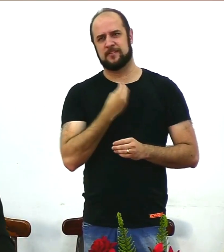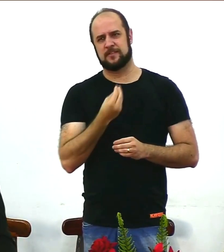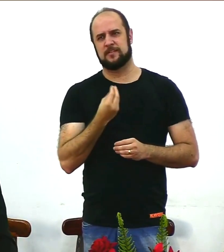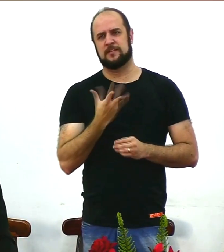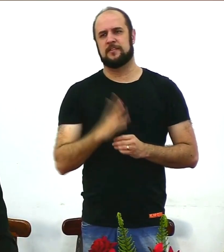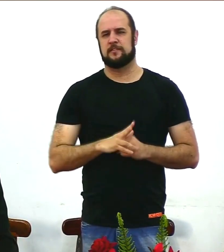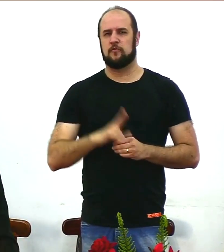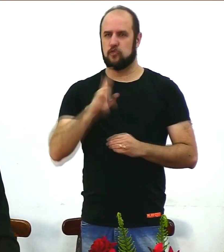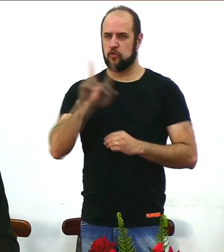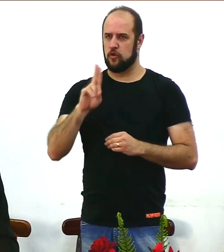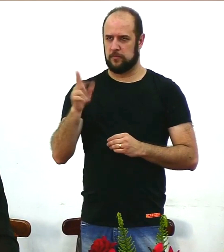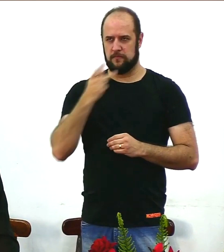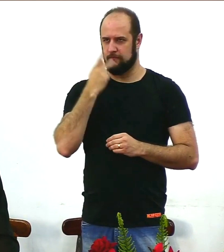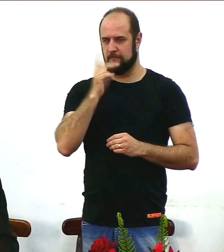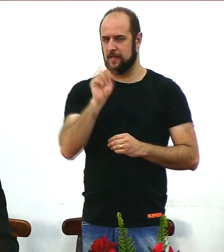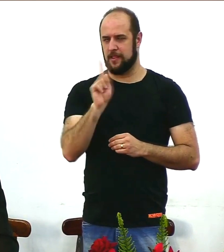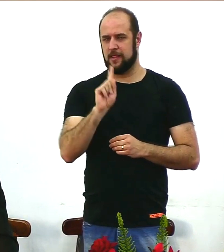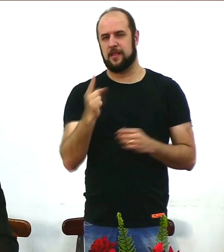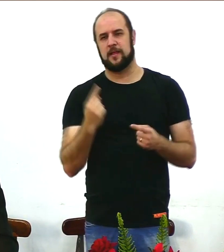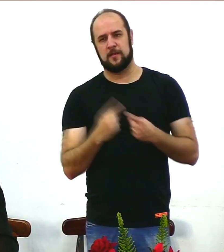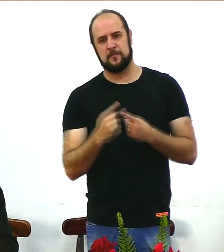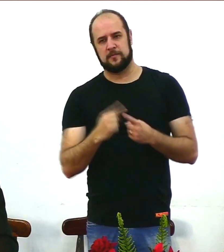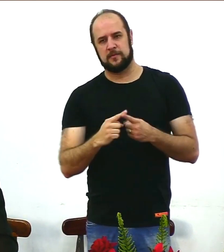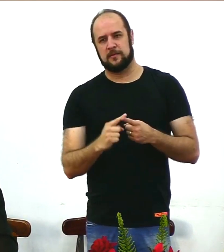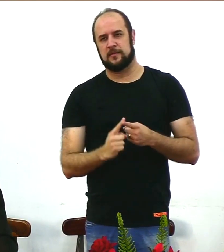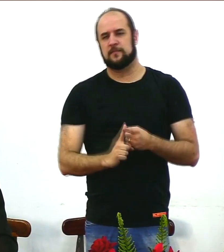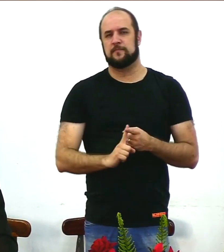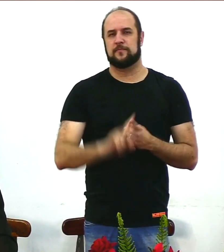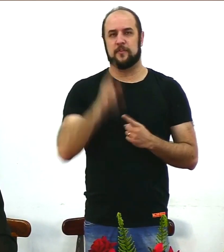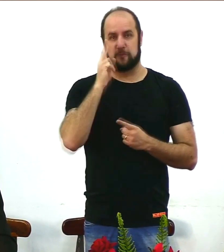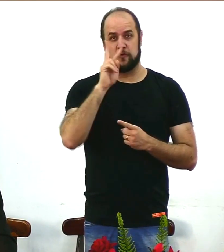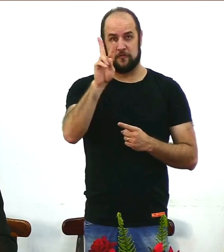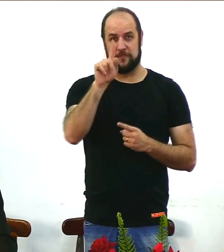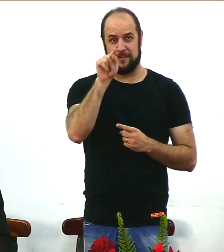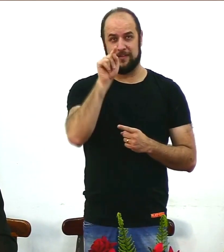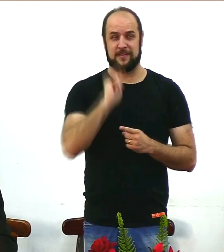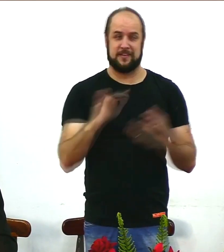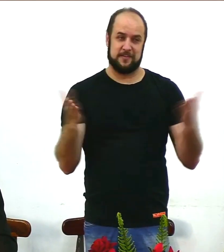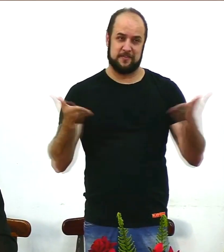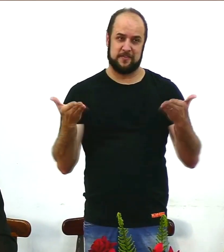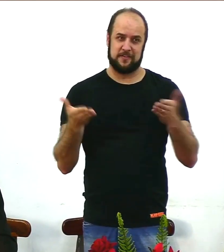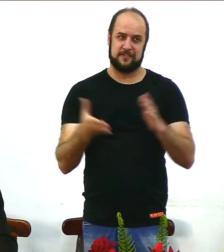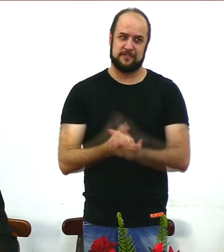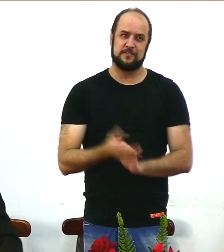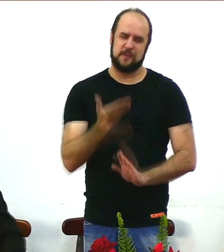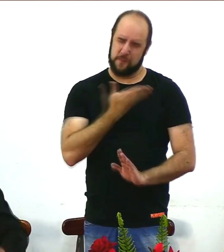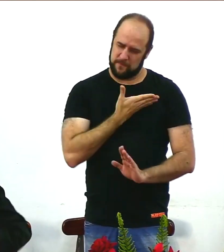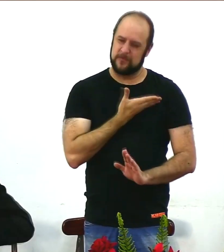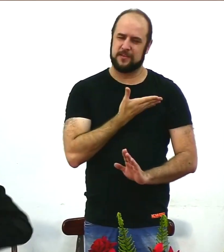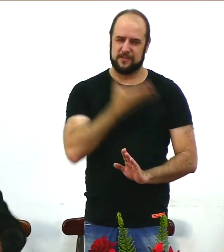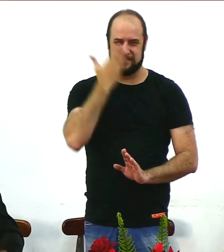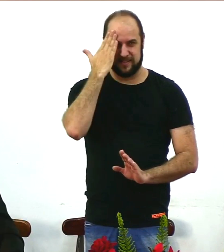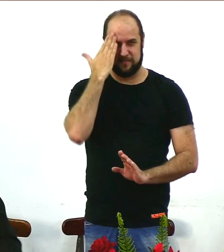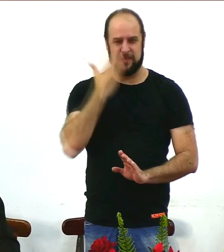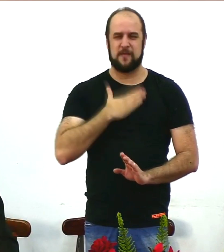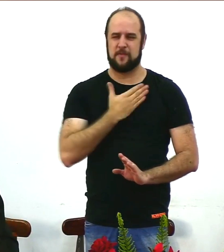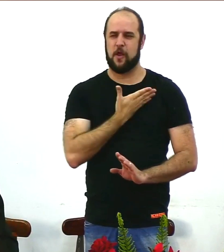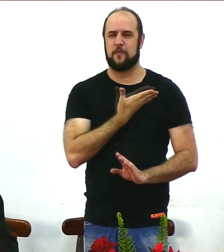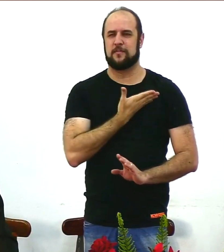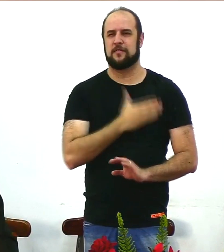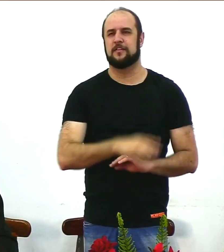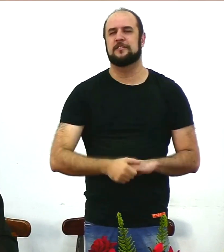morra. Se eu não posso tocar para o Senhor, de que me servem os talentos? No caso aqui das